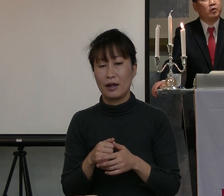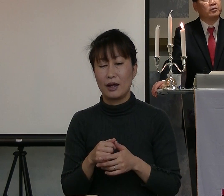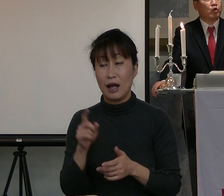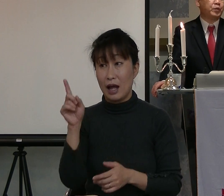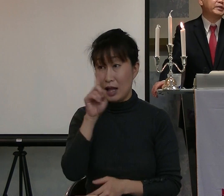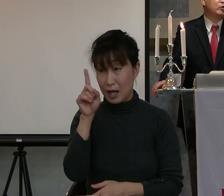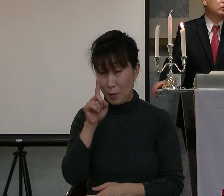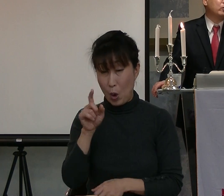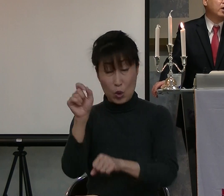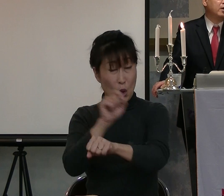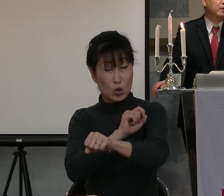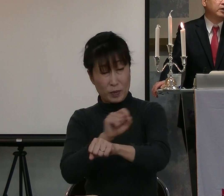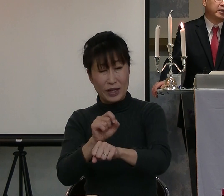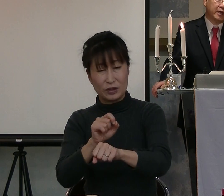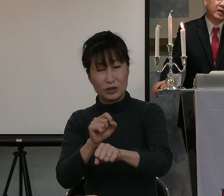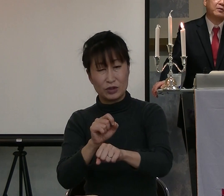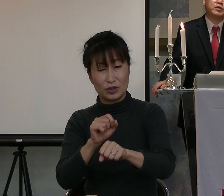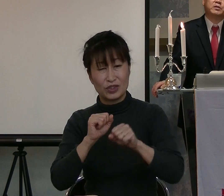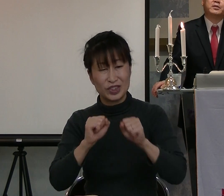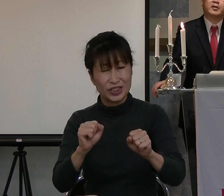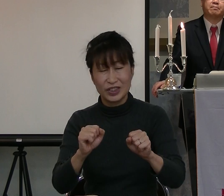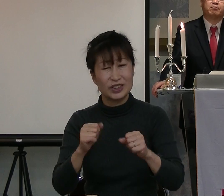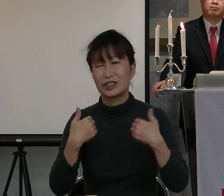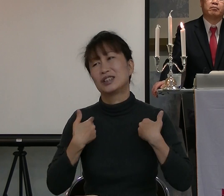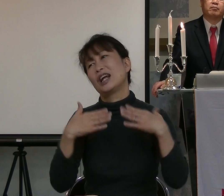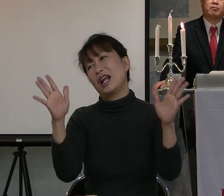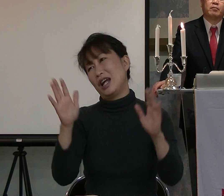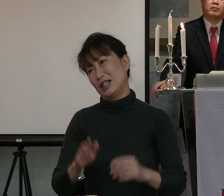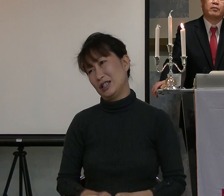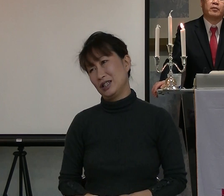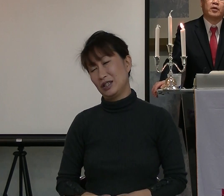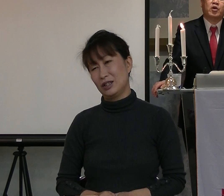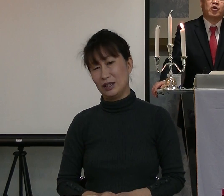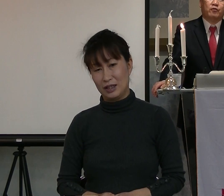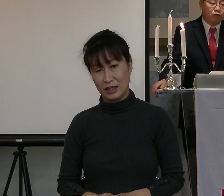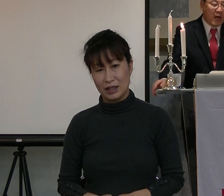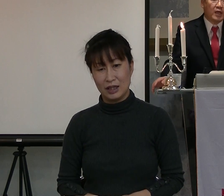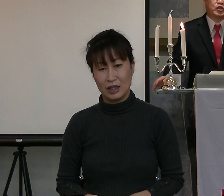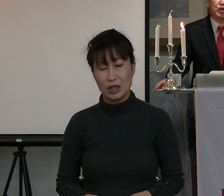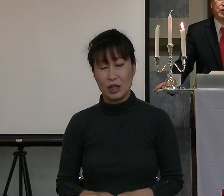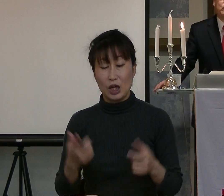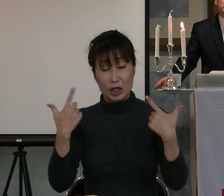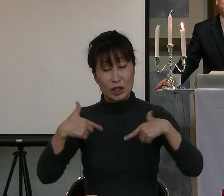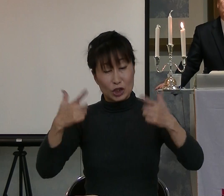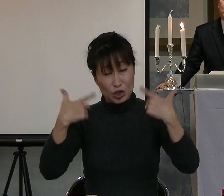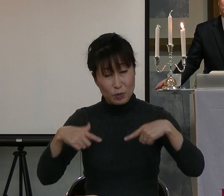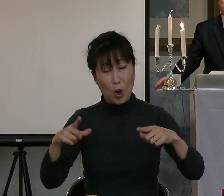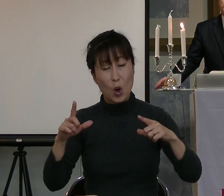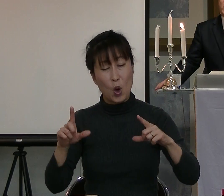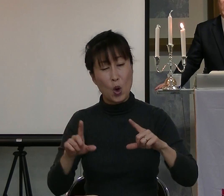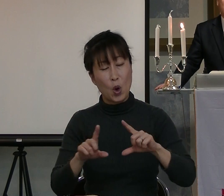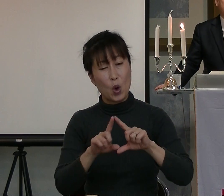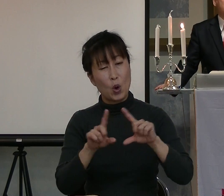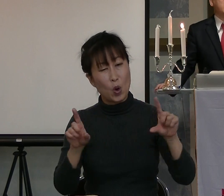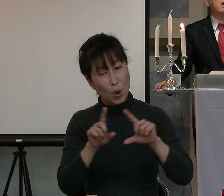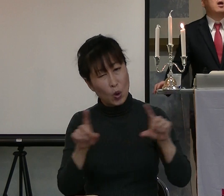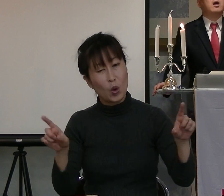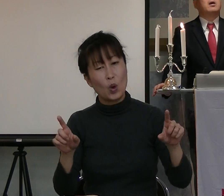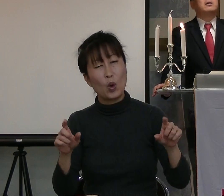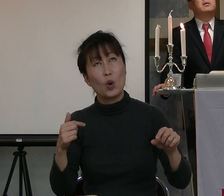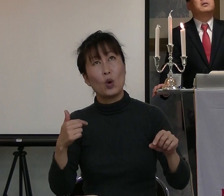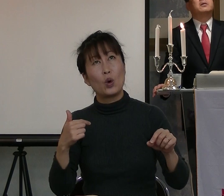何も特別なことはいらないかもしれません。普段自分の信仰が